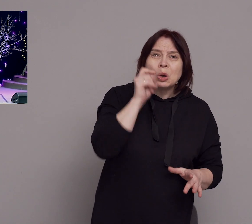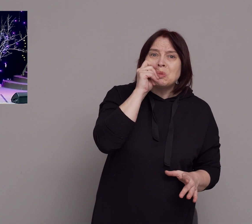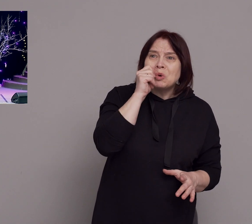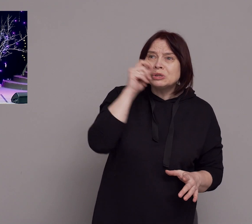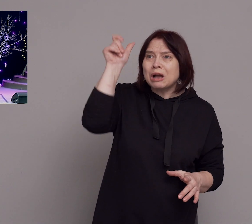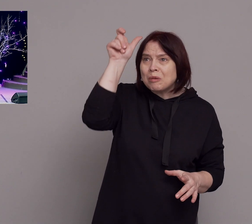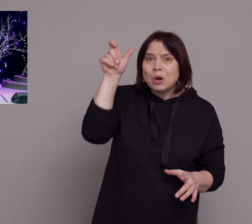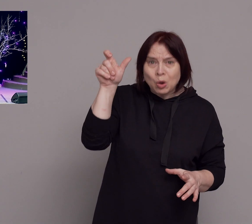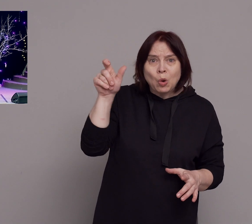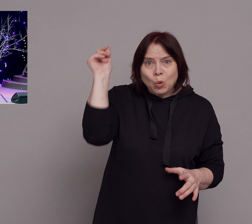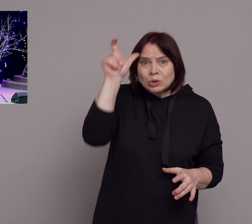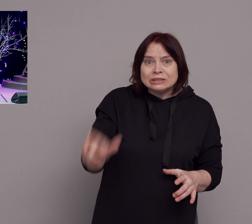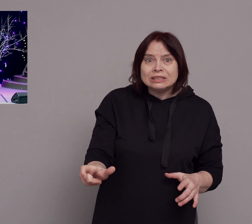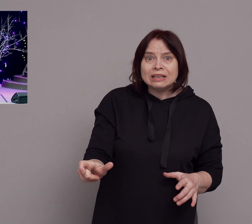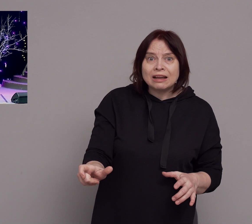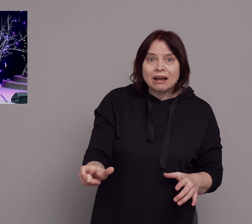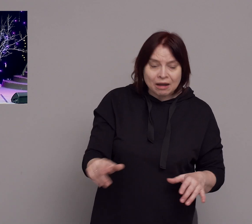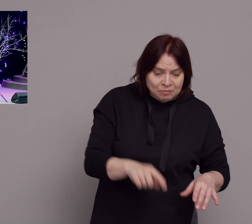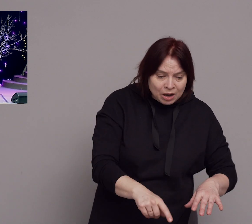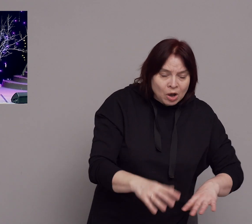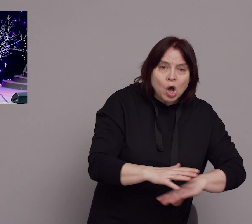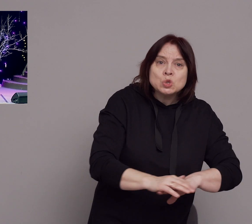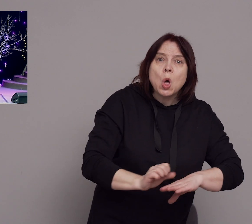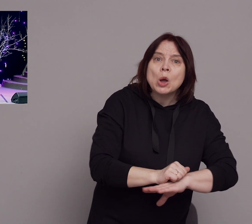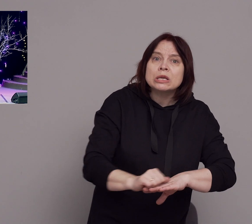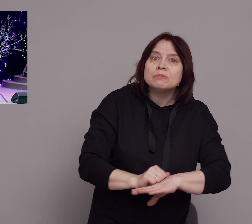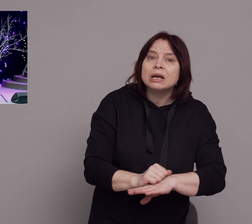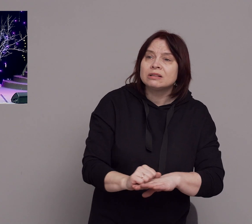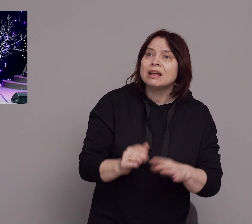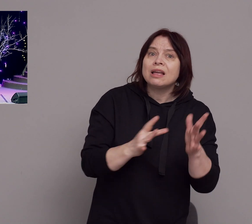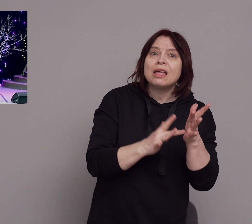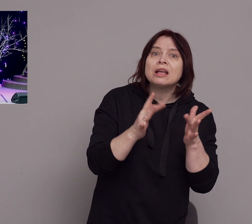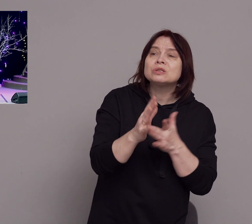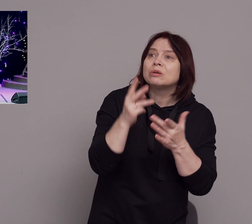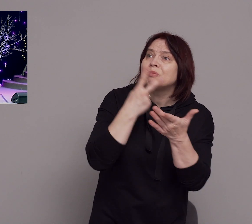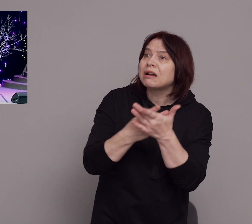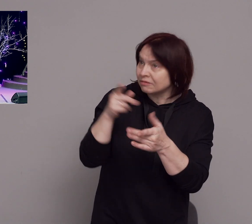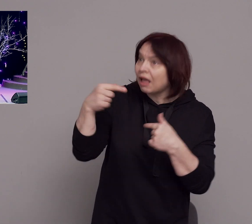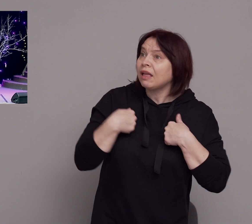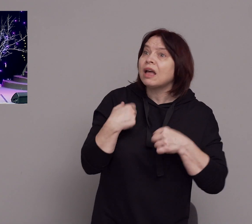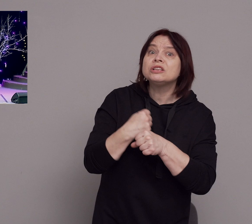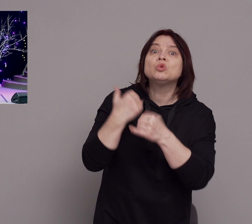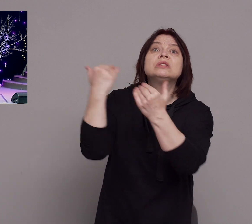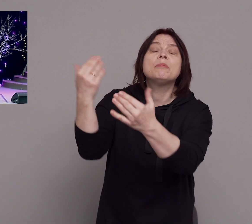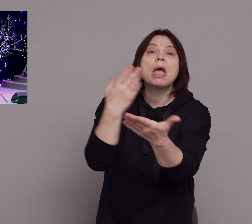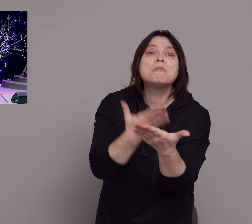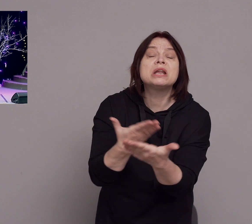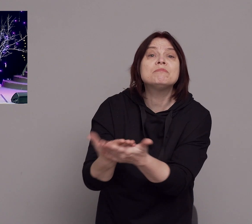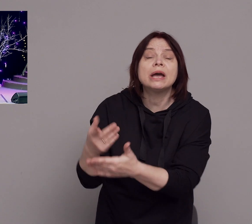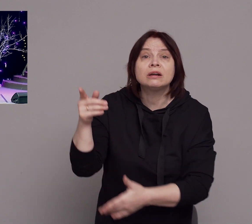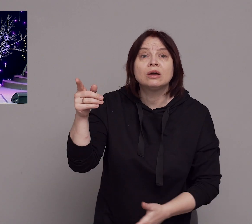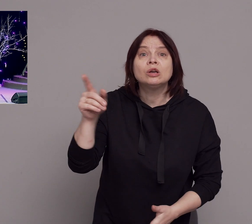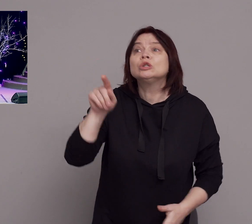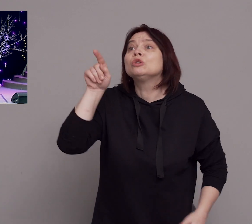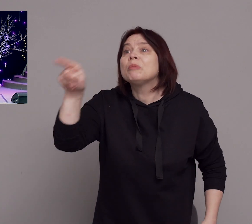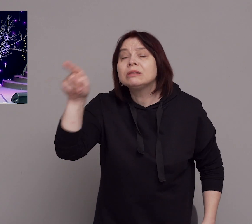«Я сделал это как пример, чтобы вы поступали точно так же». «Я сделал это как пример, чтобы вы делали точно так же». Апостол Павел говорит то же самое. «Я